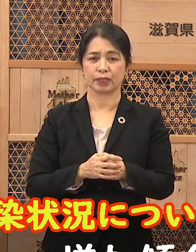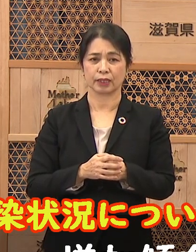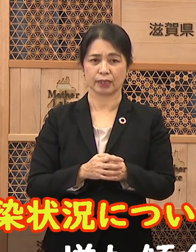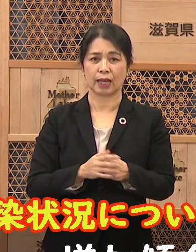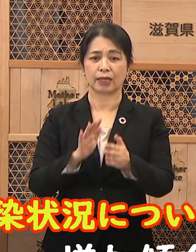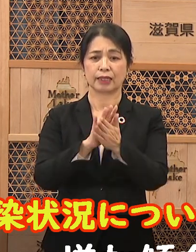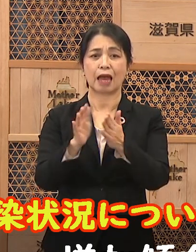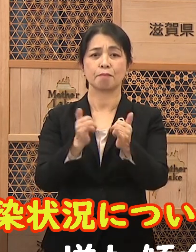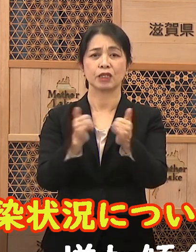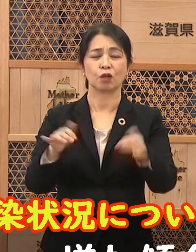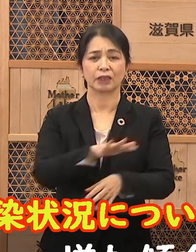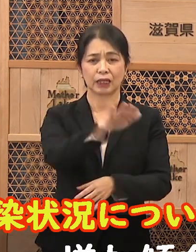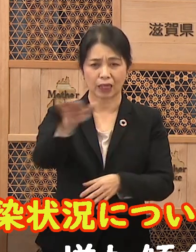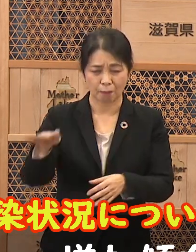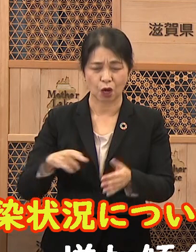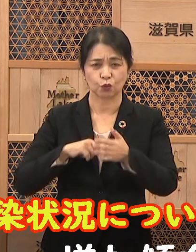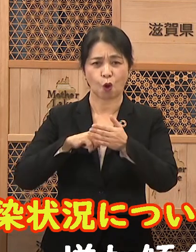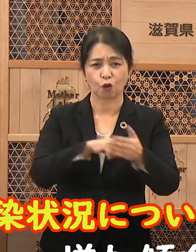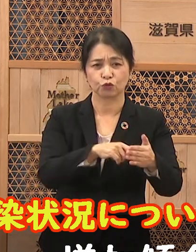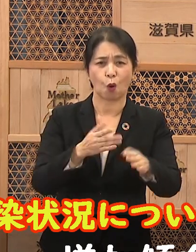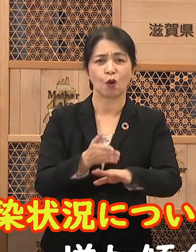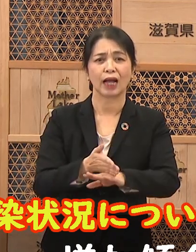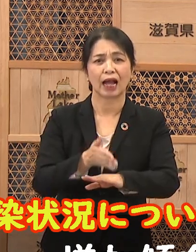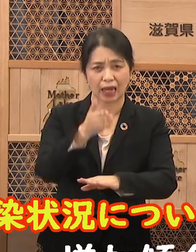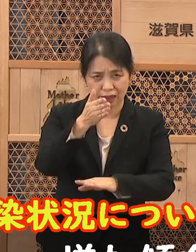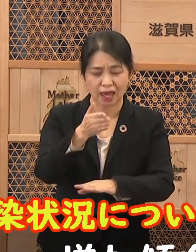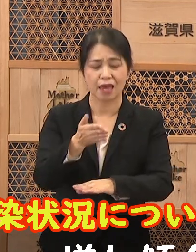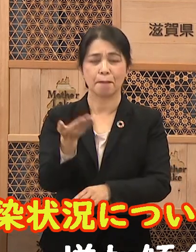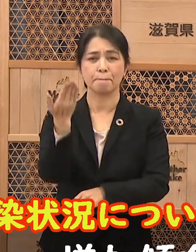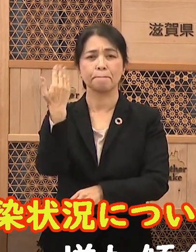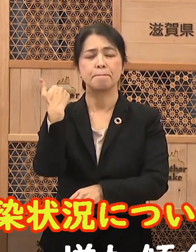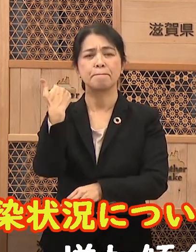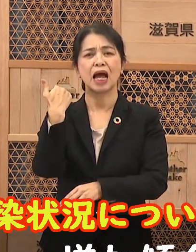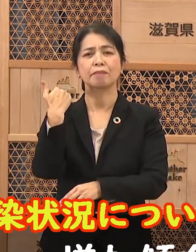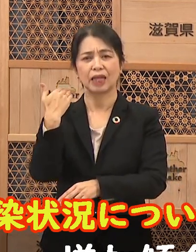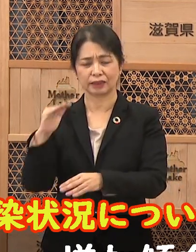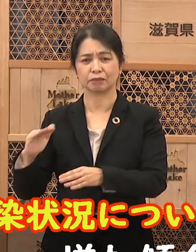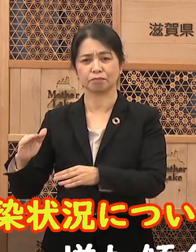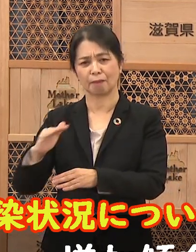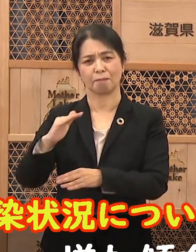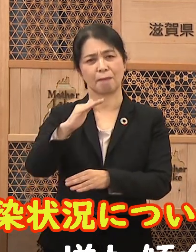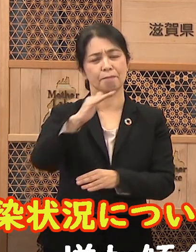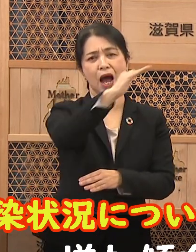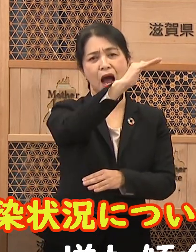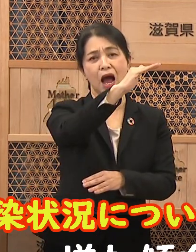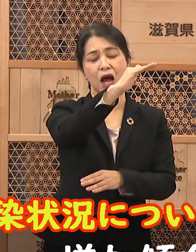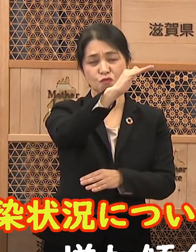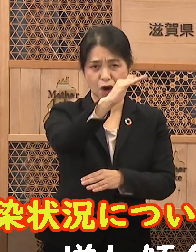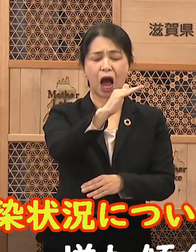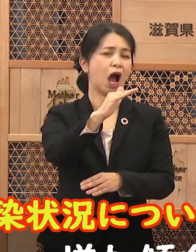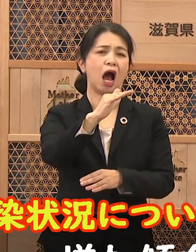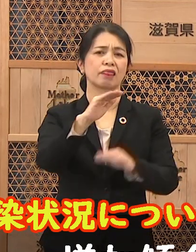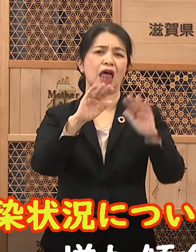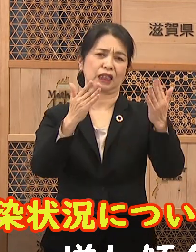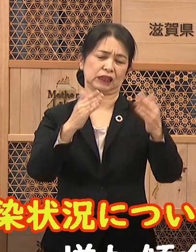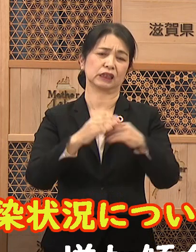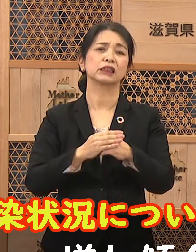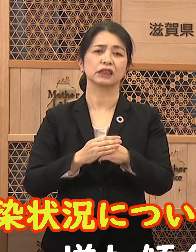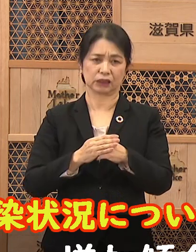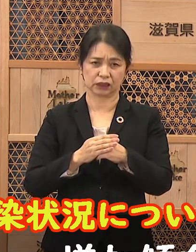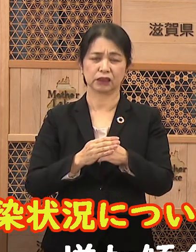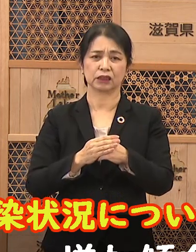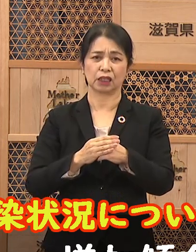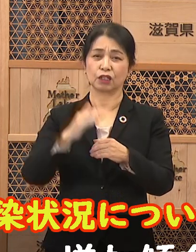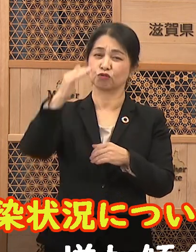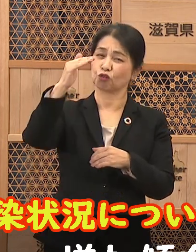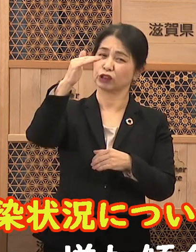で以前のような増加傾向は抑えられている状況なんですが、減少局面も見